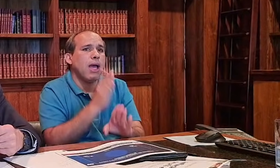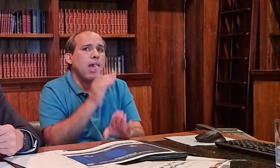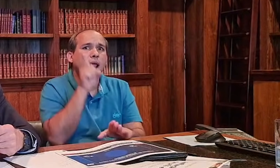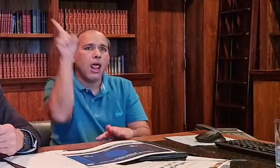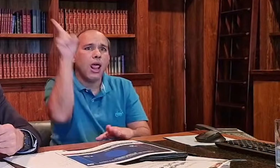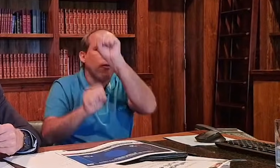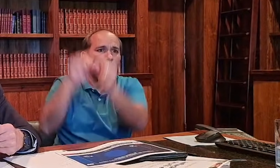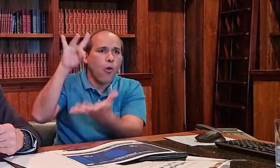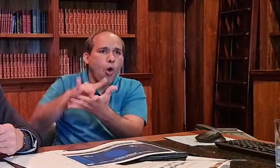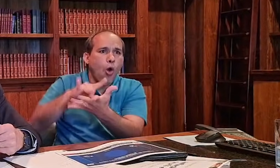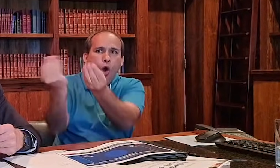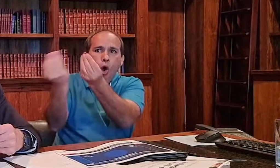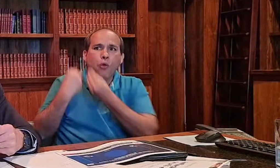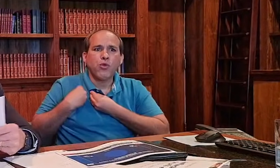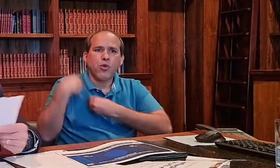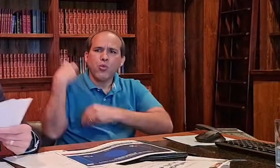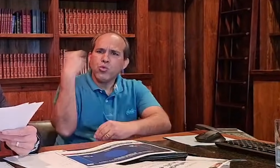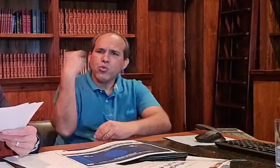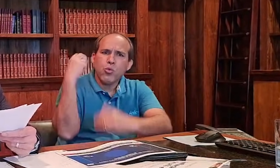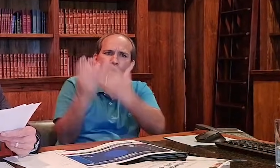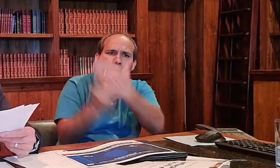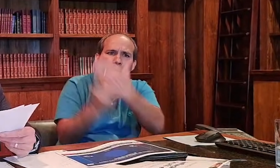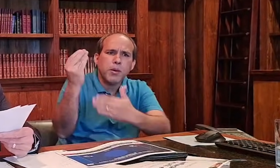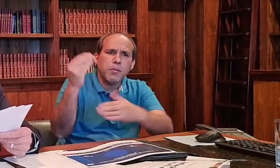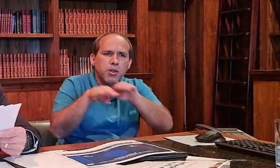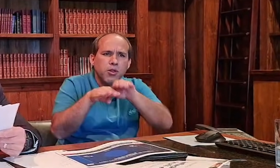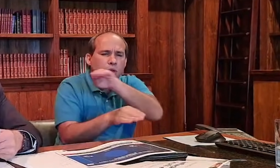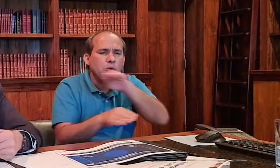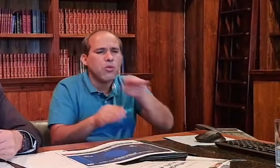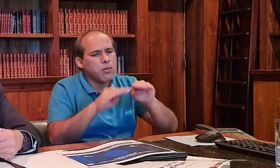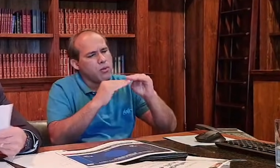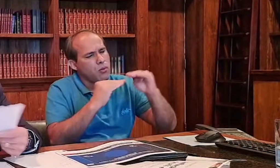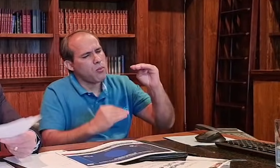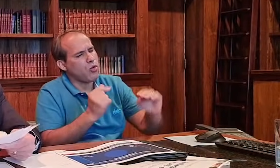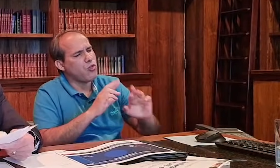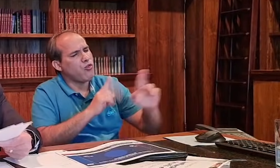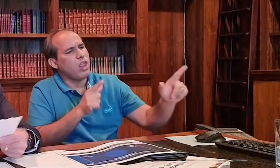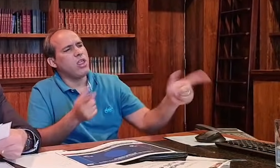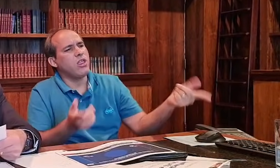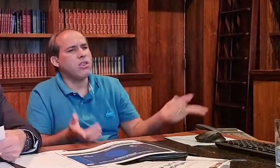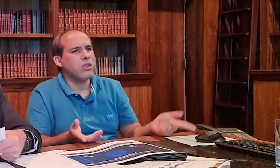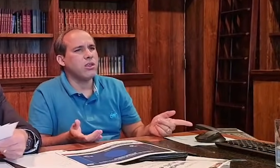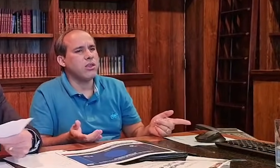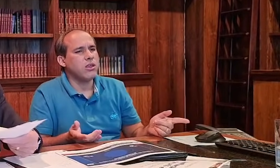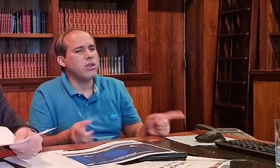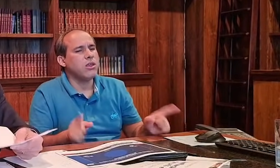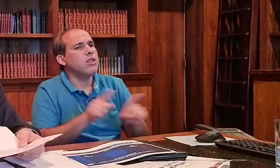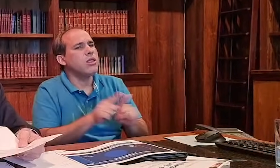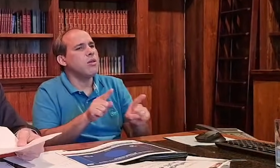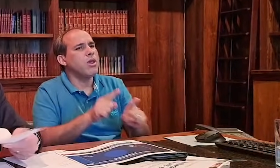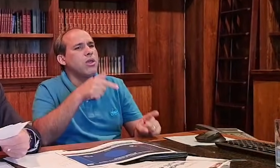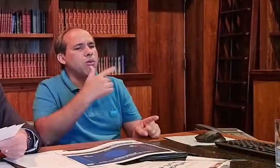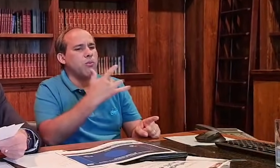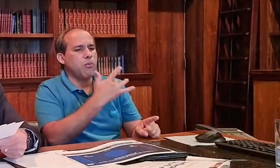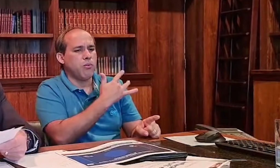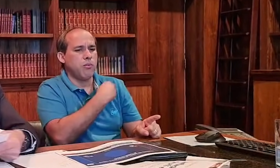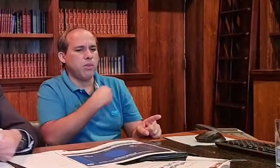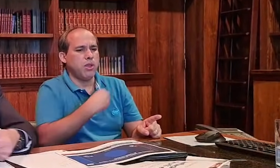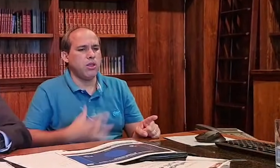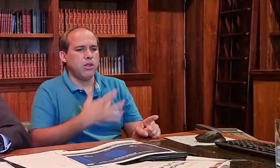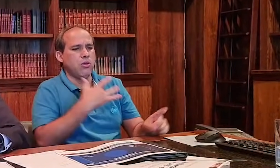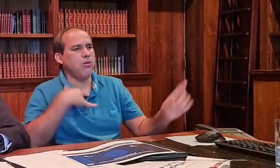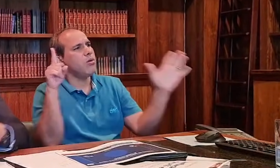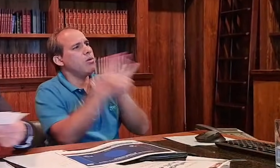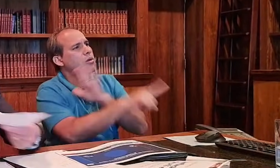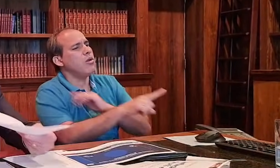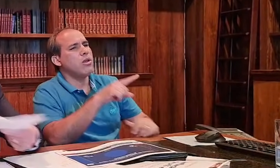$5. Então, o Queiroga também oficiou o Butantan, para o Butantan poder